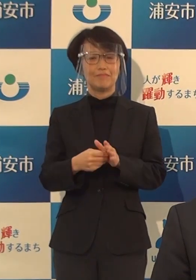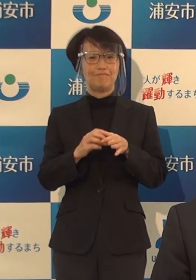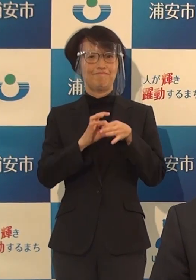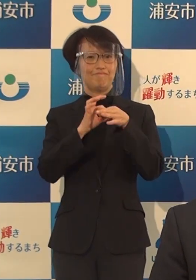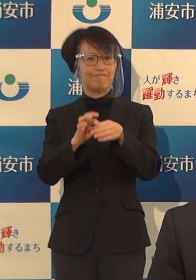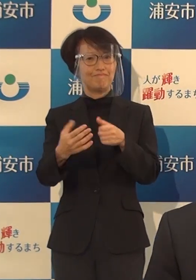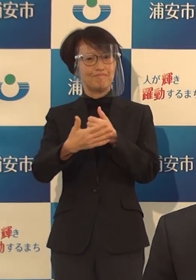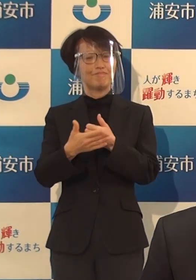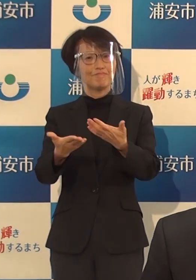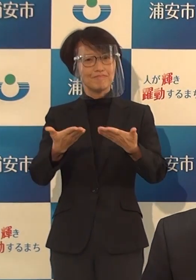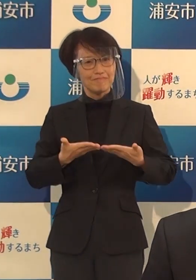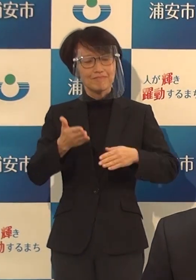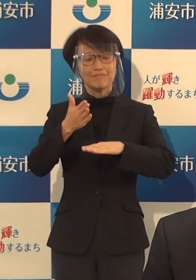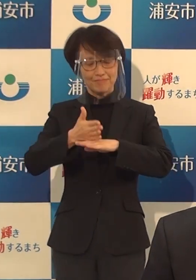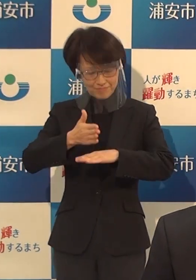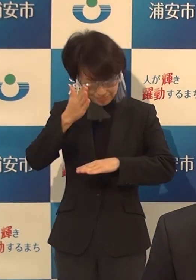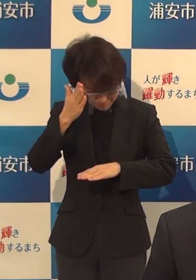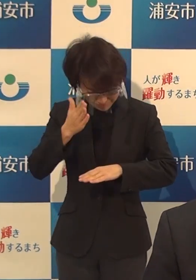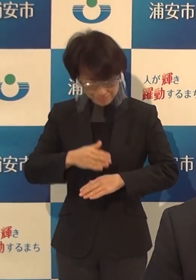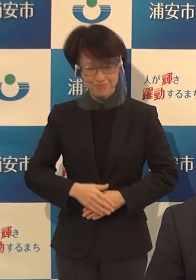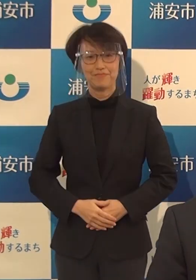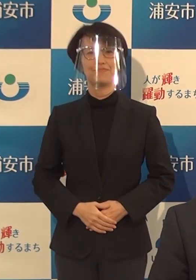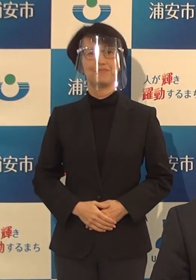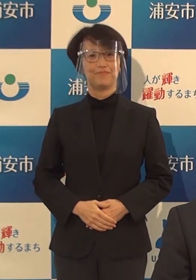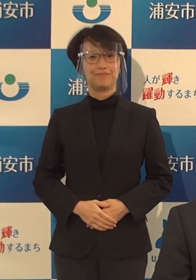謝申し上げます。ありがとうございます。